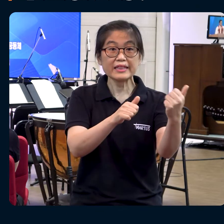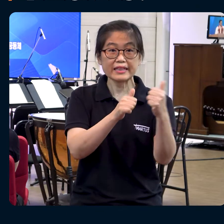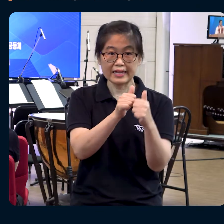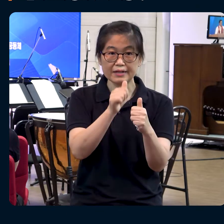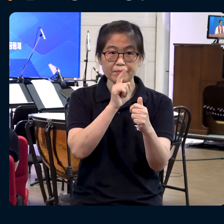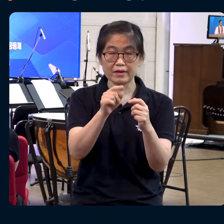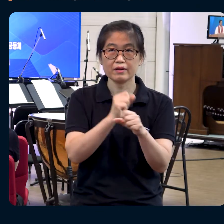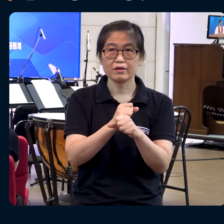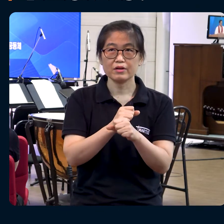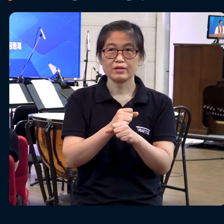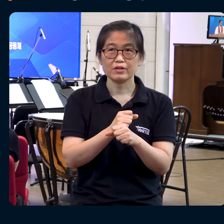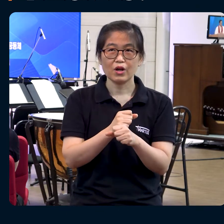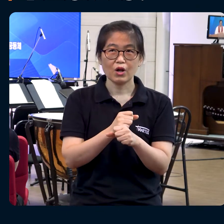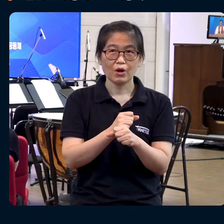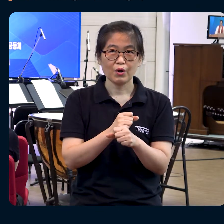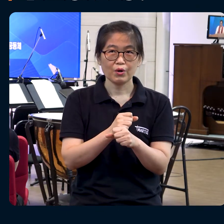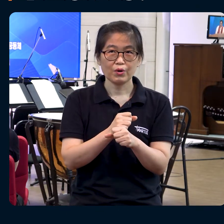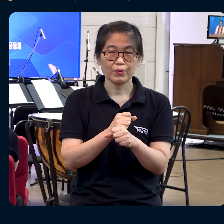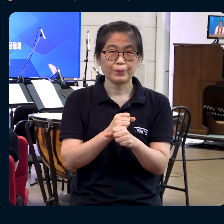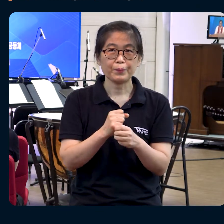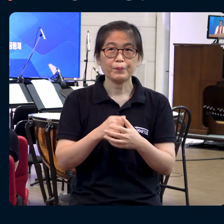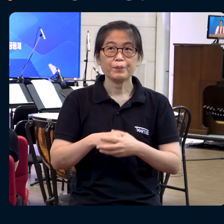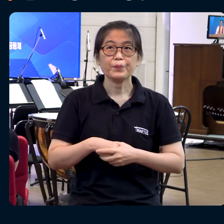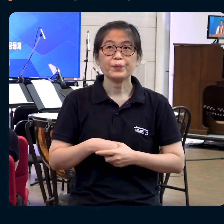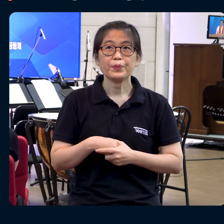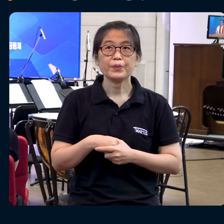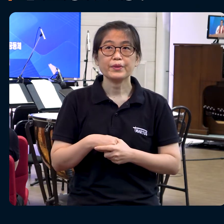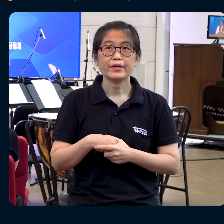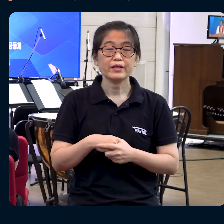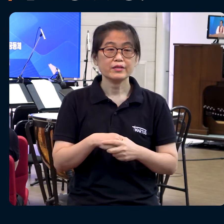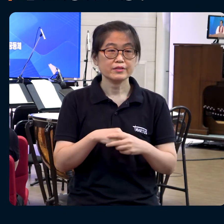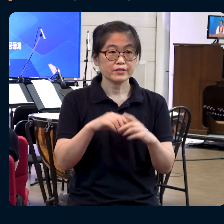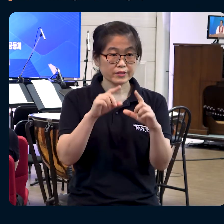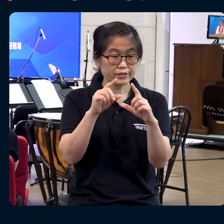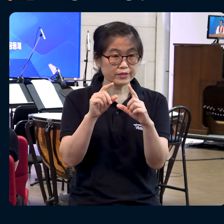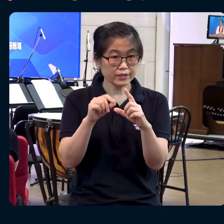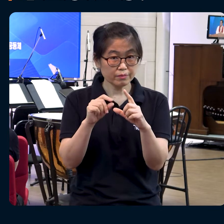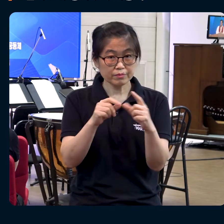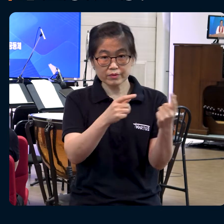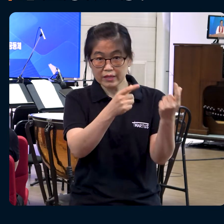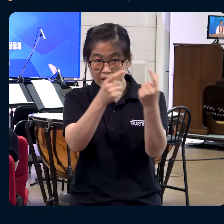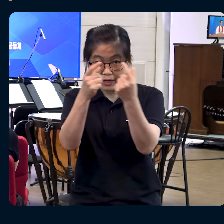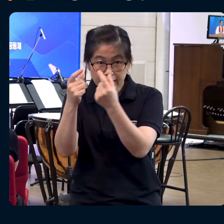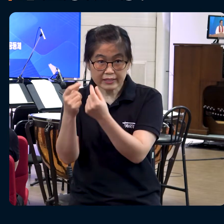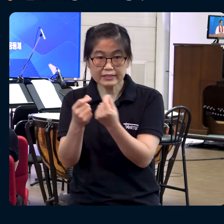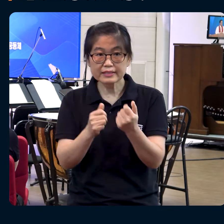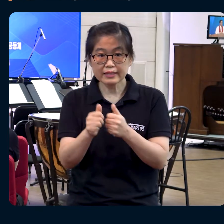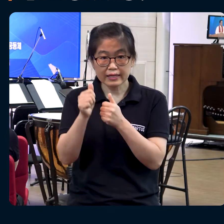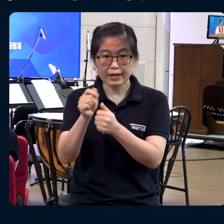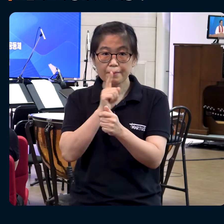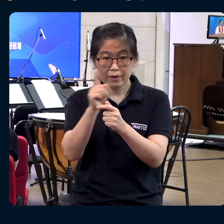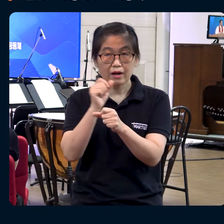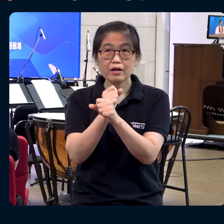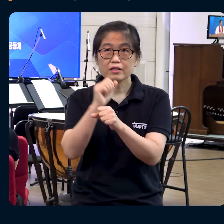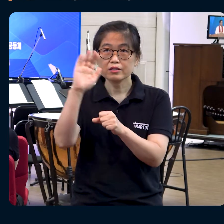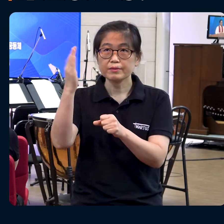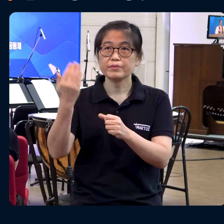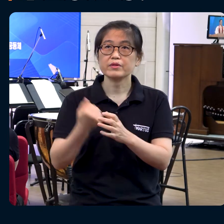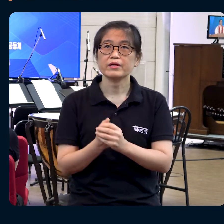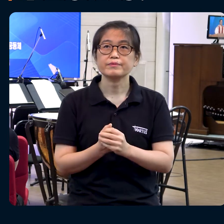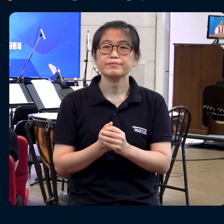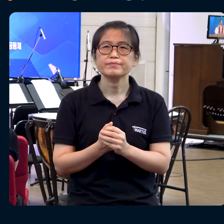가끔 농담할 때는 동의하지 않으면 안 따라해도 됩니다 이렇게 얘기하기도 하지만 대부분 따라하죠, 그렇죠? 거기까지 와서 누가 안 따라하겠어요?